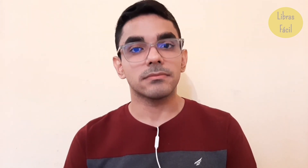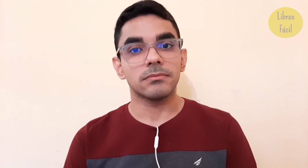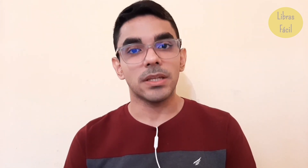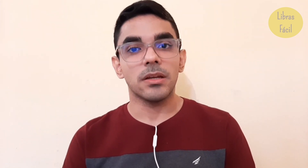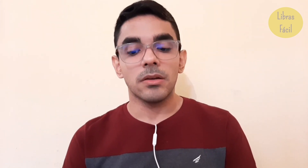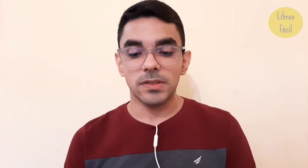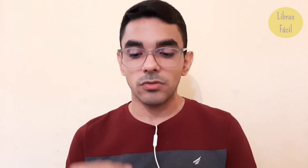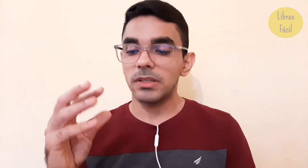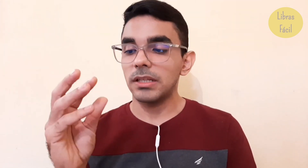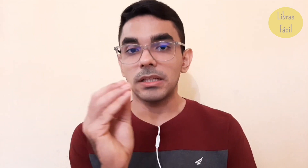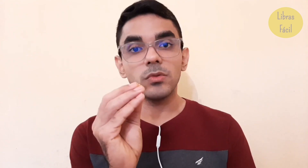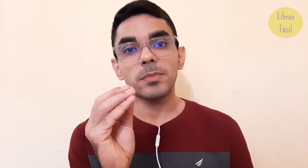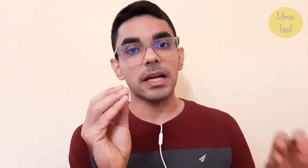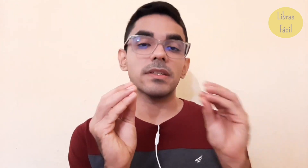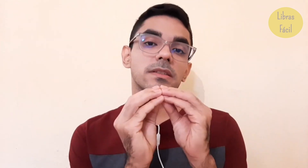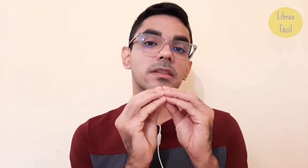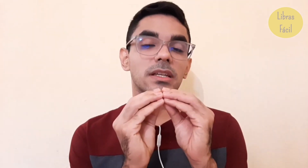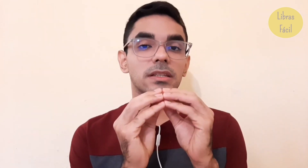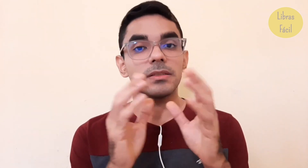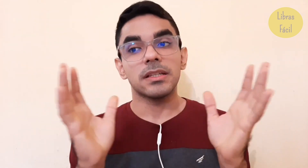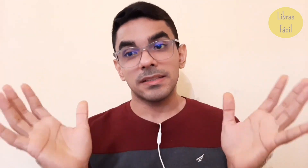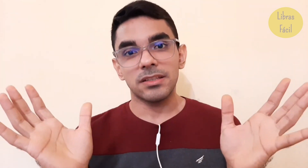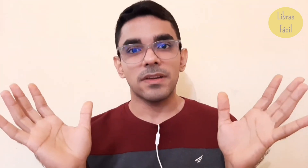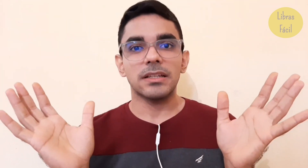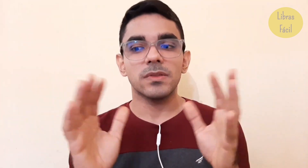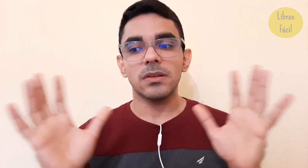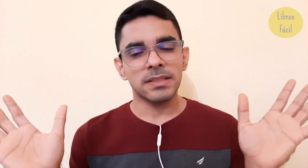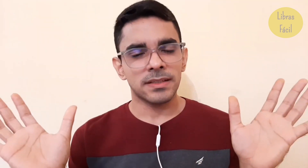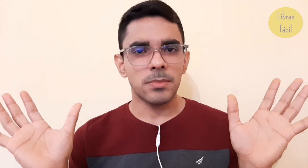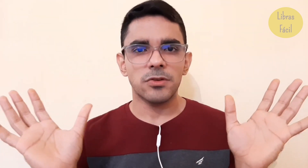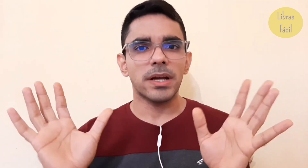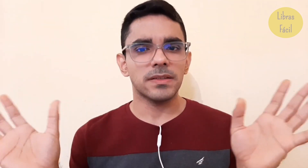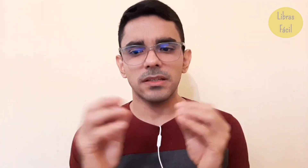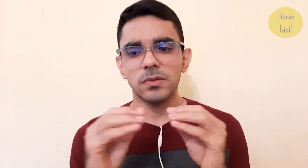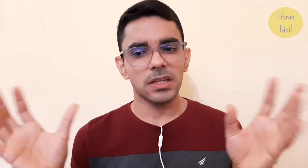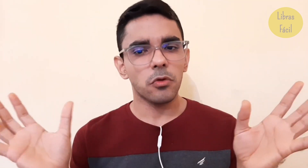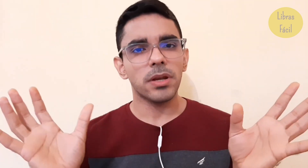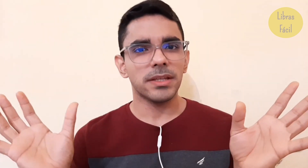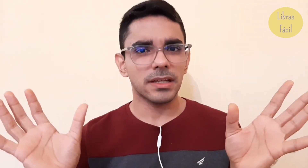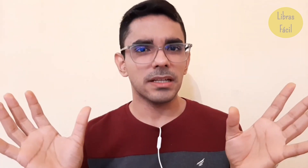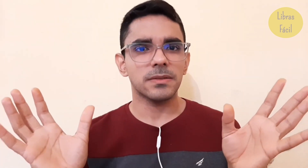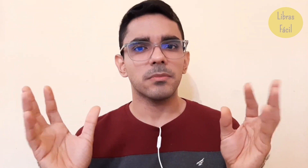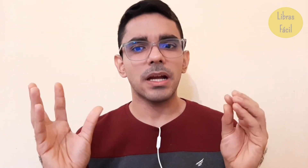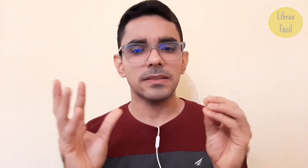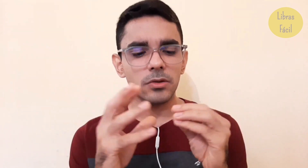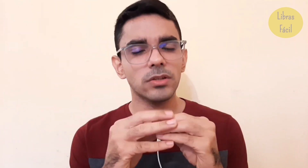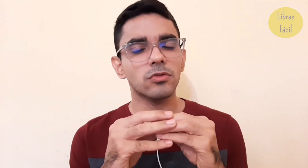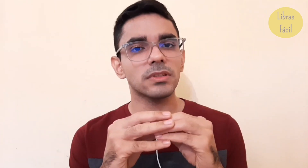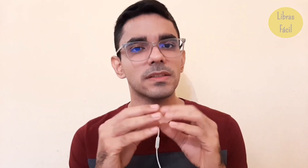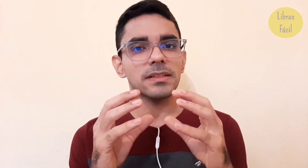Bem, você junta duas palavras que têm significados não necessariamente parecidos nem complementares, mas que quando juntas elas trazem